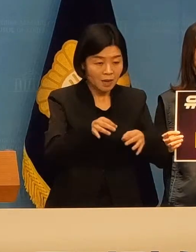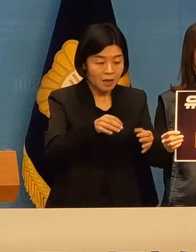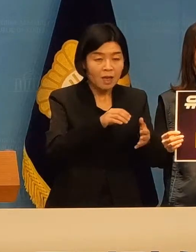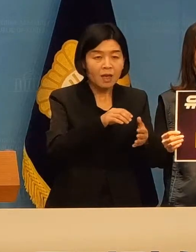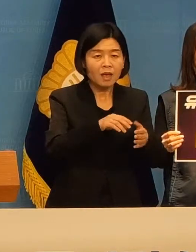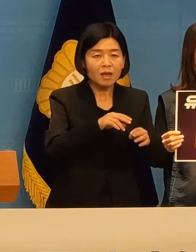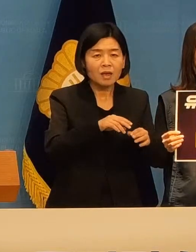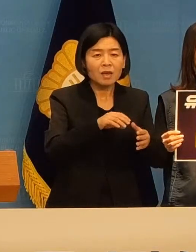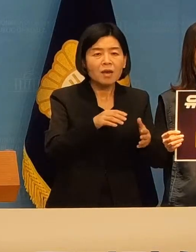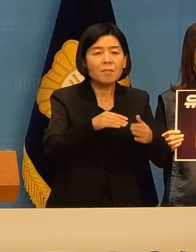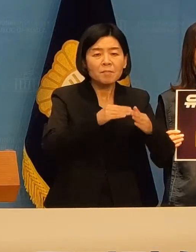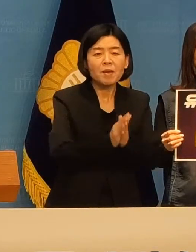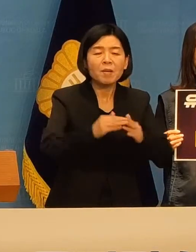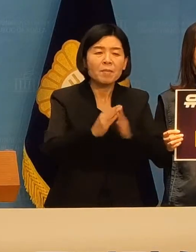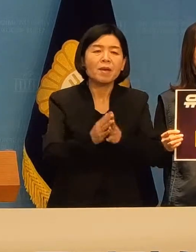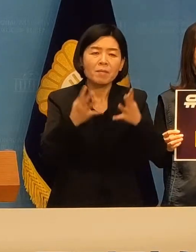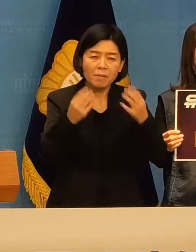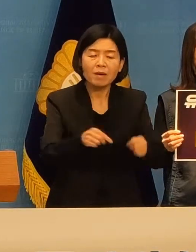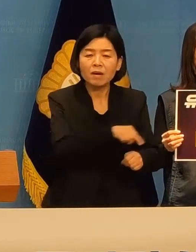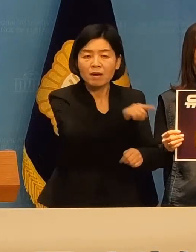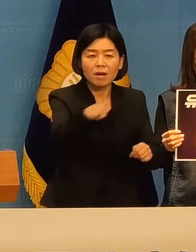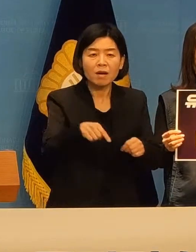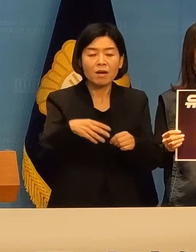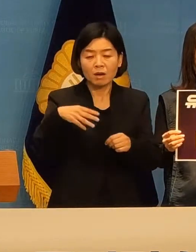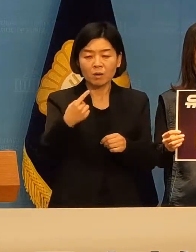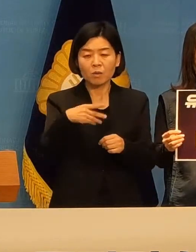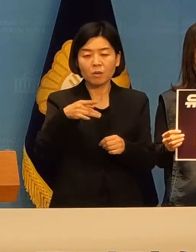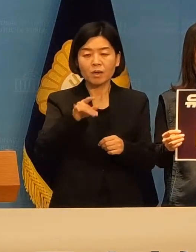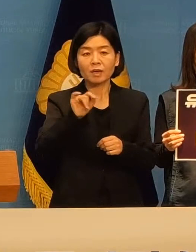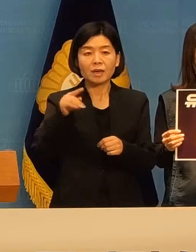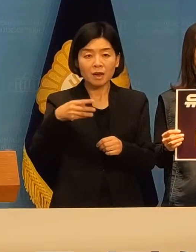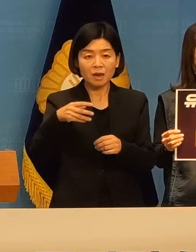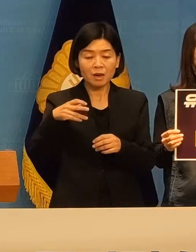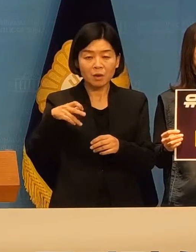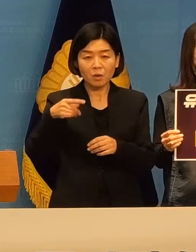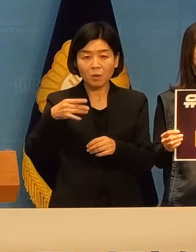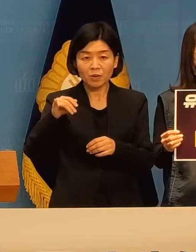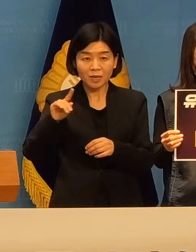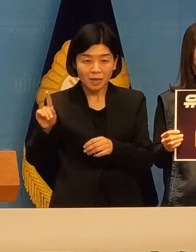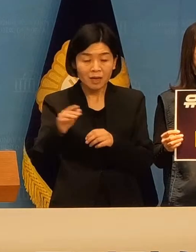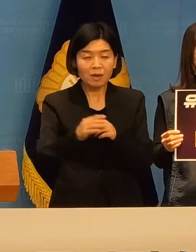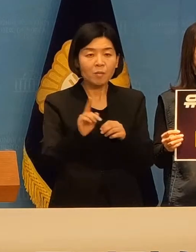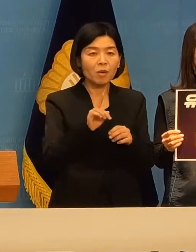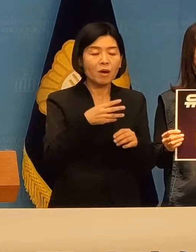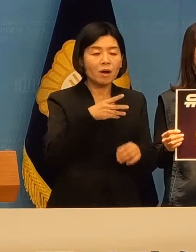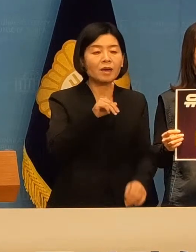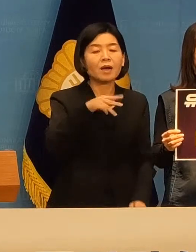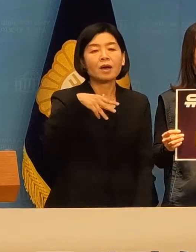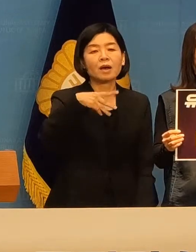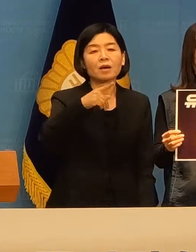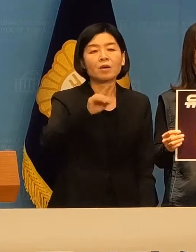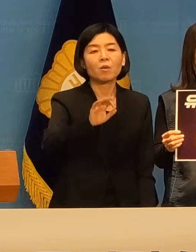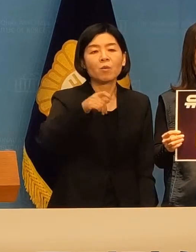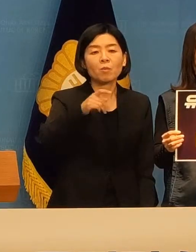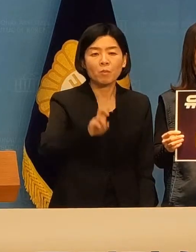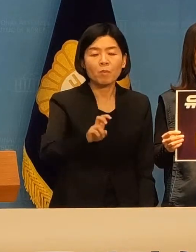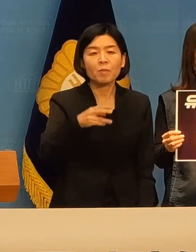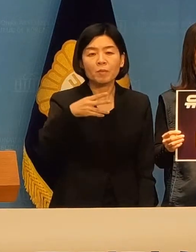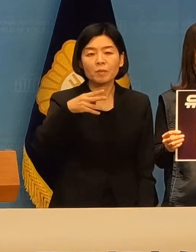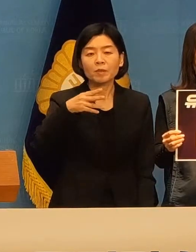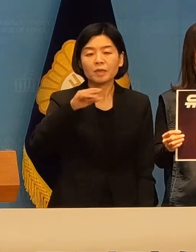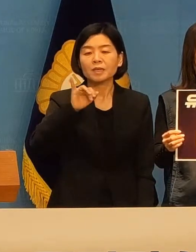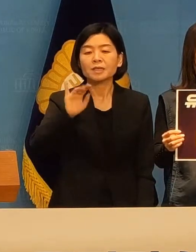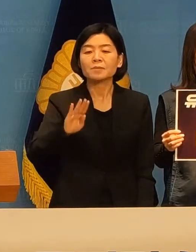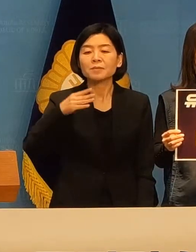때문입니다. 제가 속해 있는 로레알 코리아는 랑콤, 입생노랑, 비오템, 키엘, 조르지